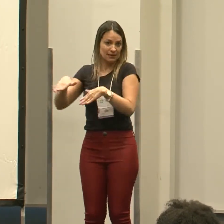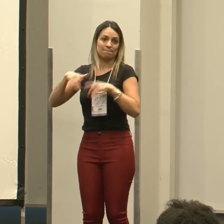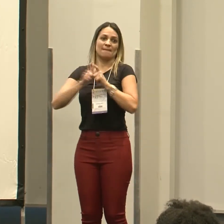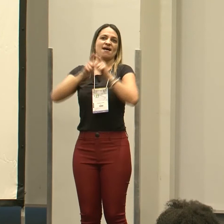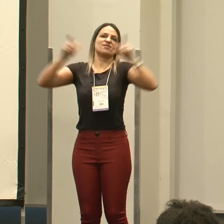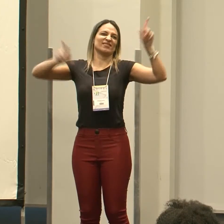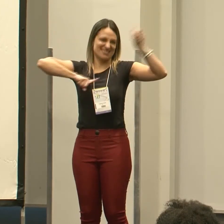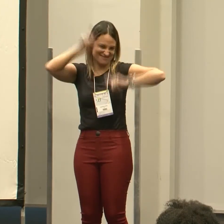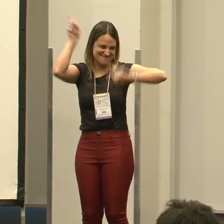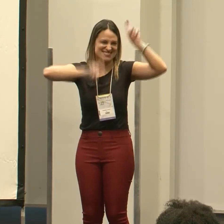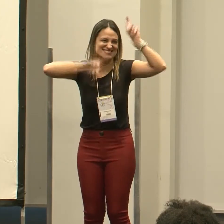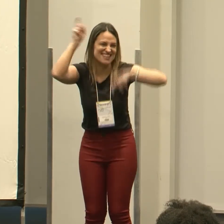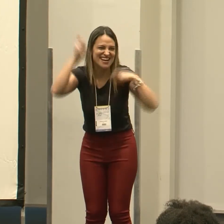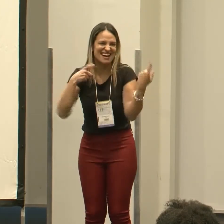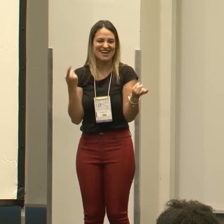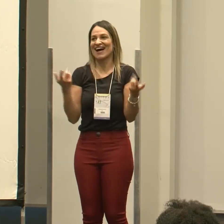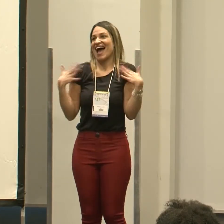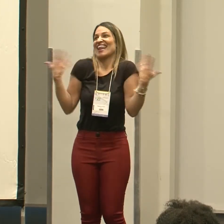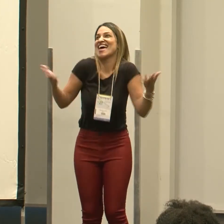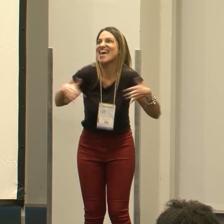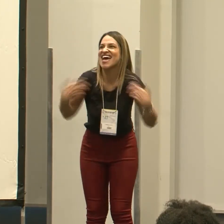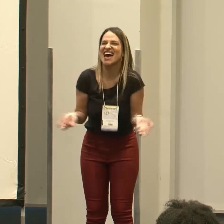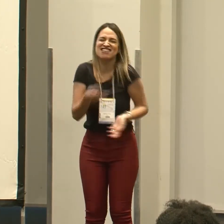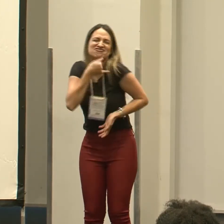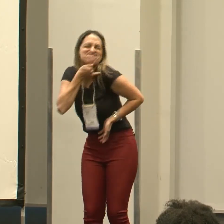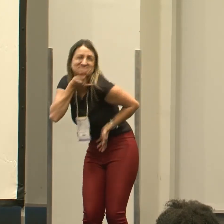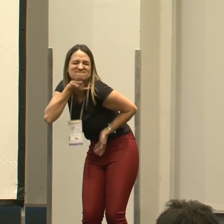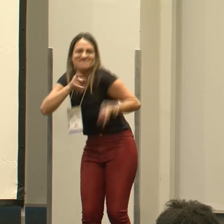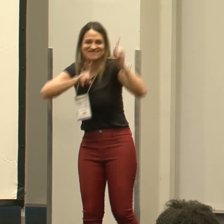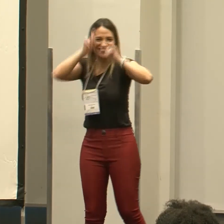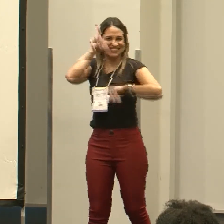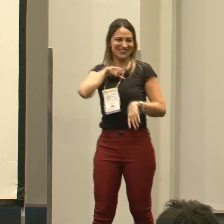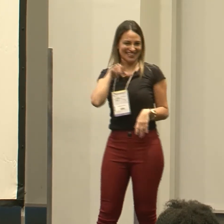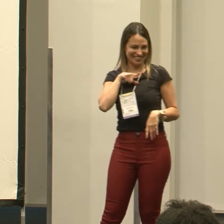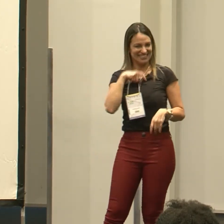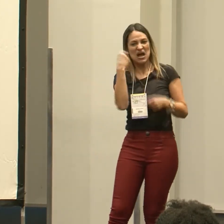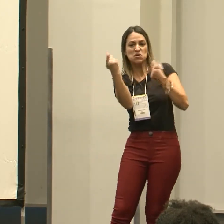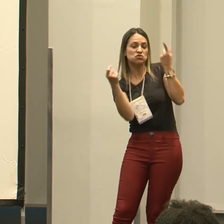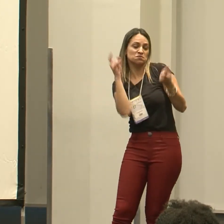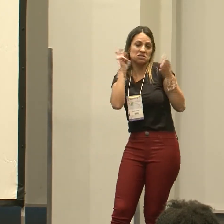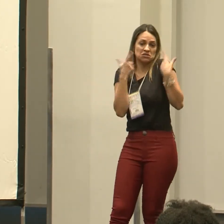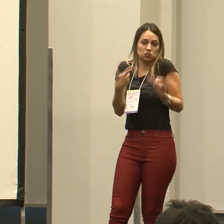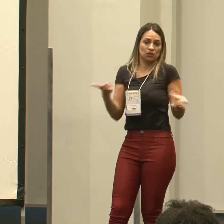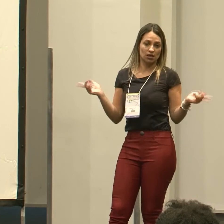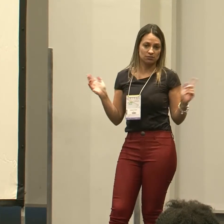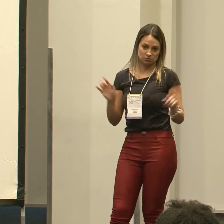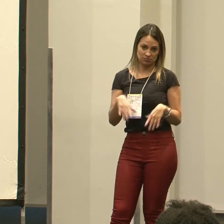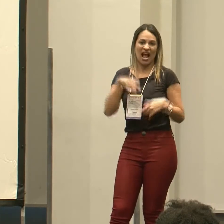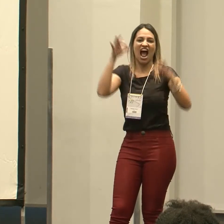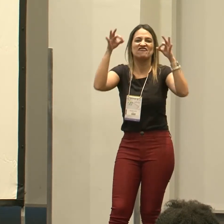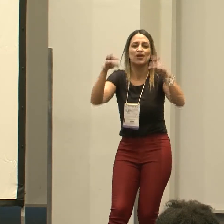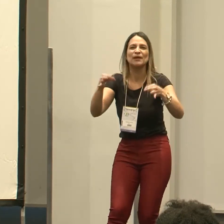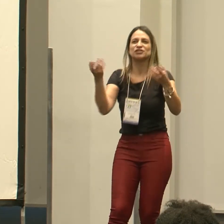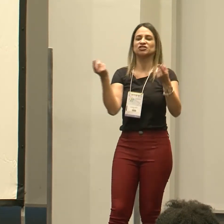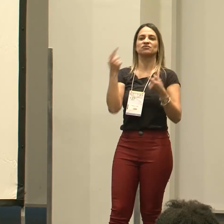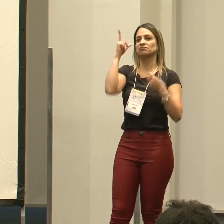triste, ou outros tipos de sinais. Muitos sinais precisam da expressão facial, triste, alegre, enfim, alguns outros sinais não têm